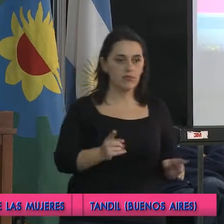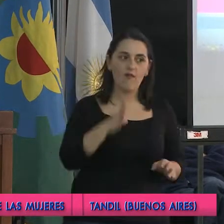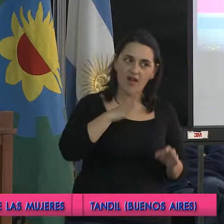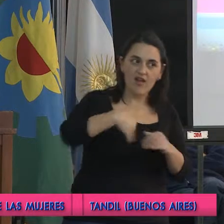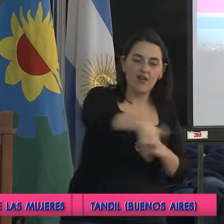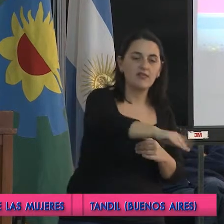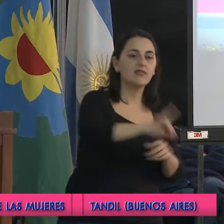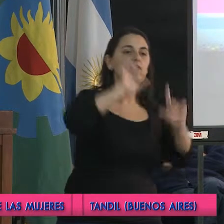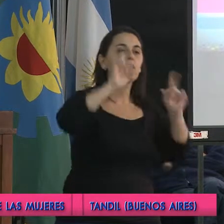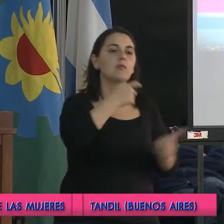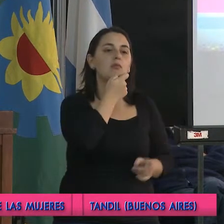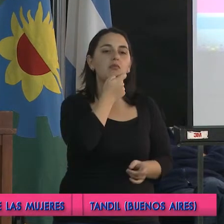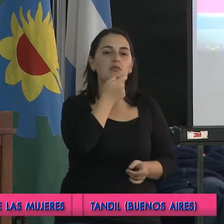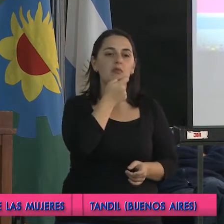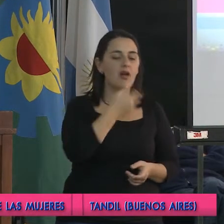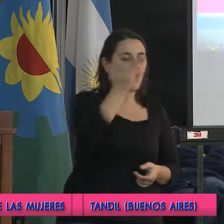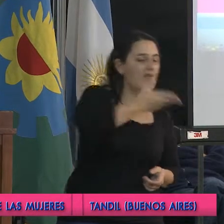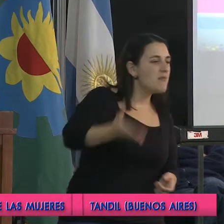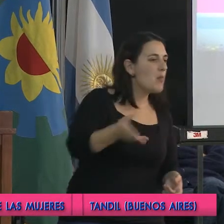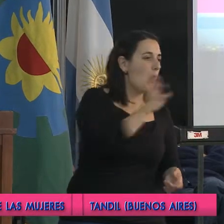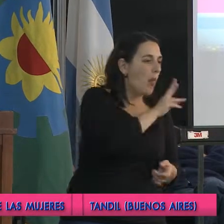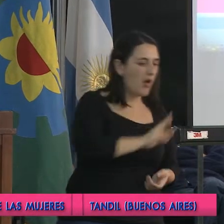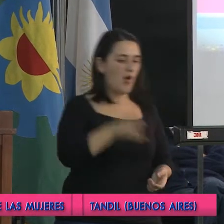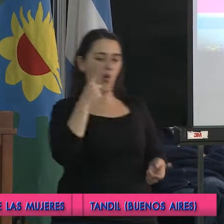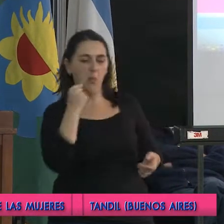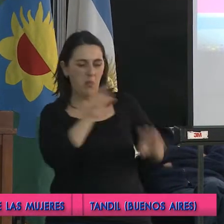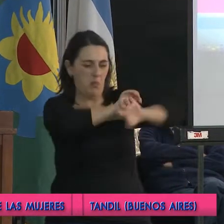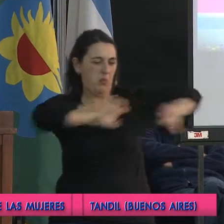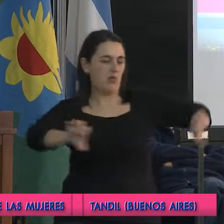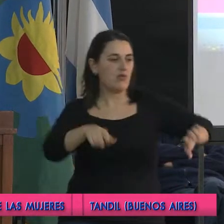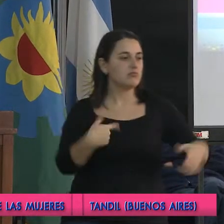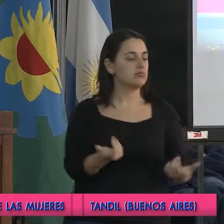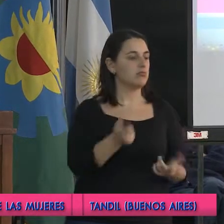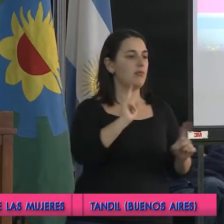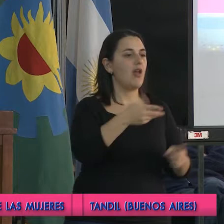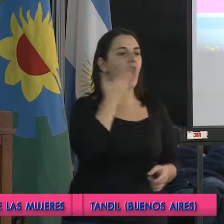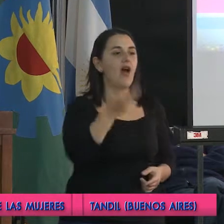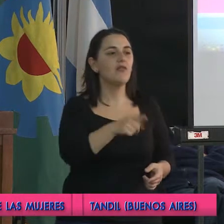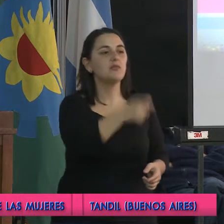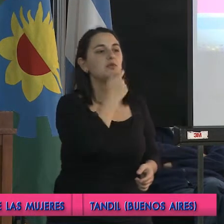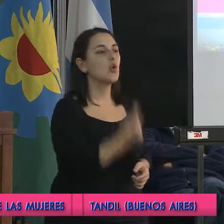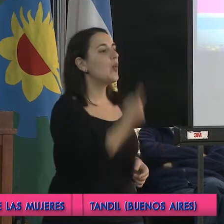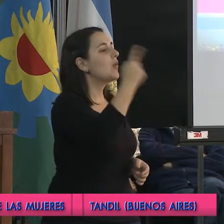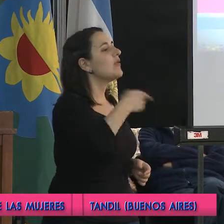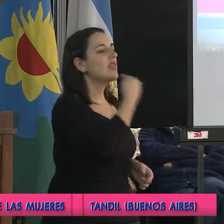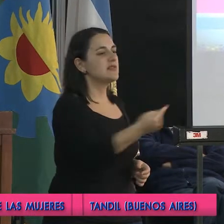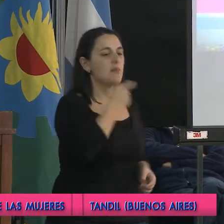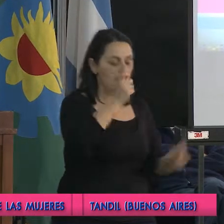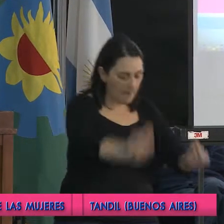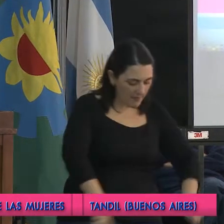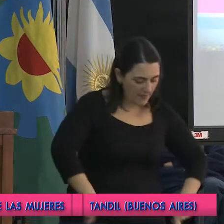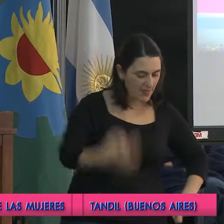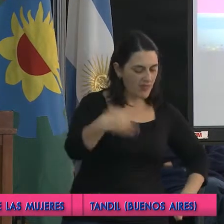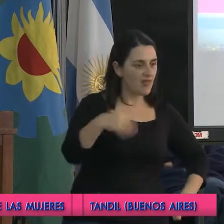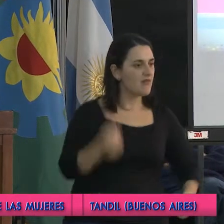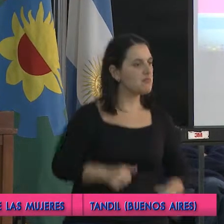las cuestiones del sexismo en el lenguaje. Entonces, al compañero que dijo que hay que ponerse los pantalones, yo le digo que las